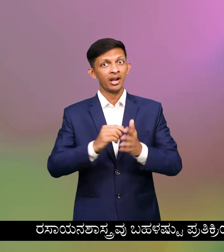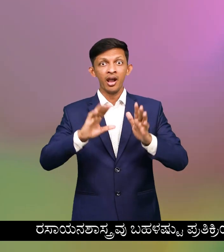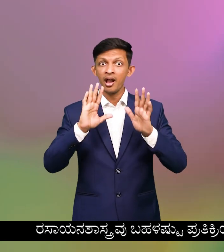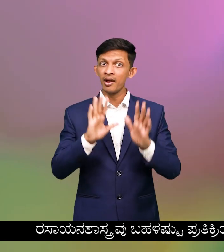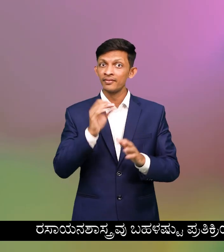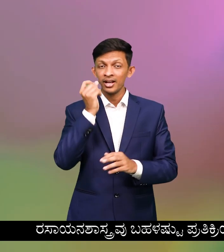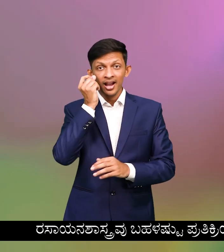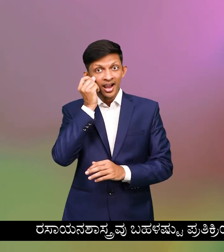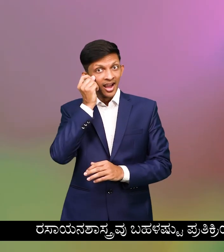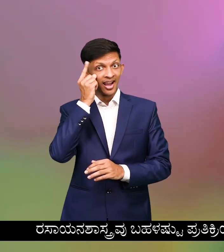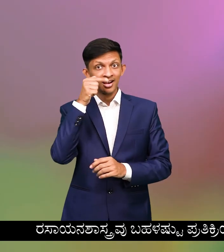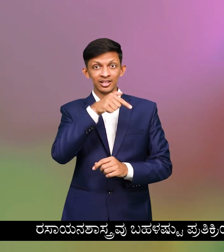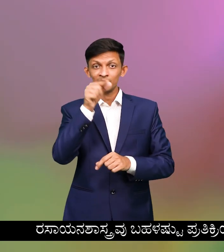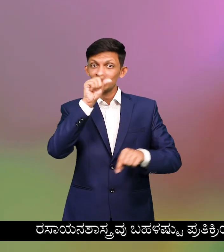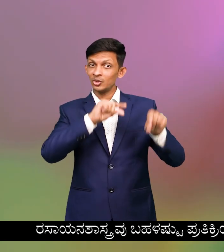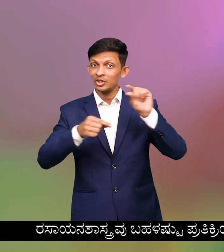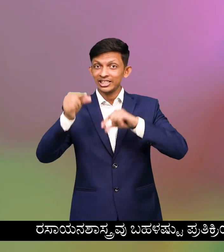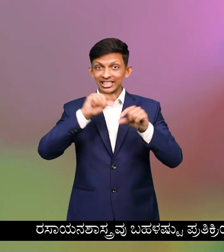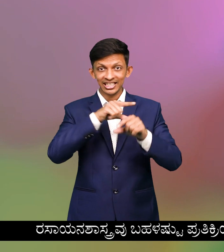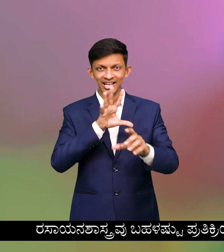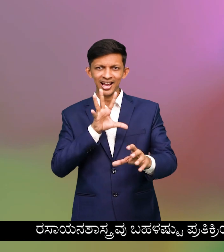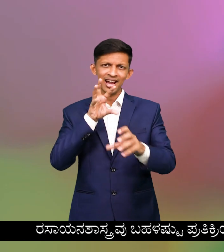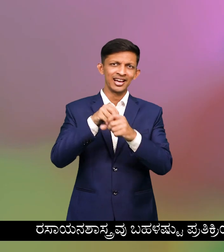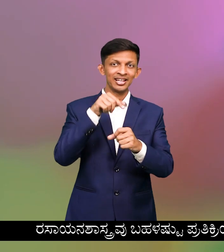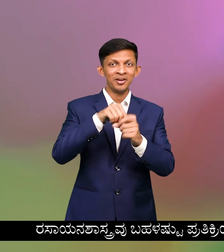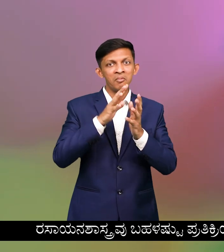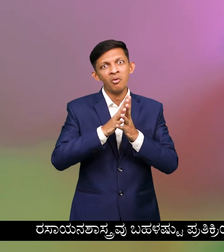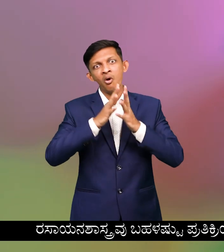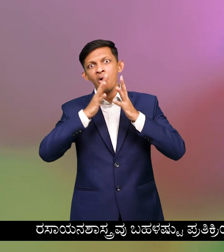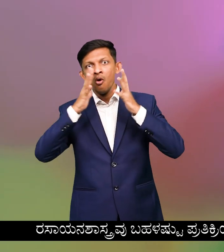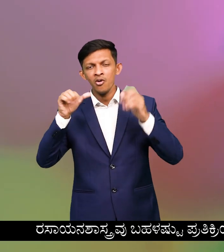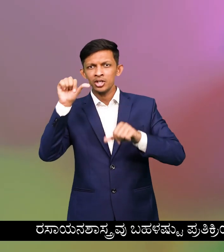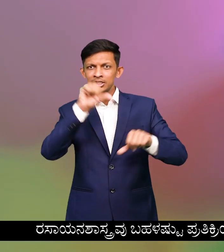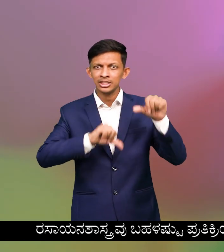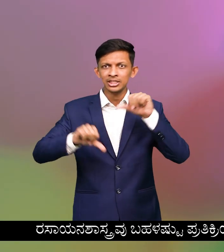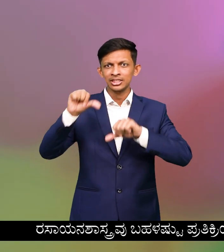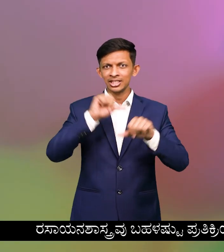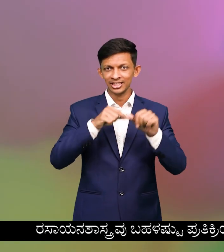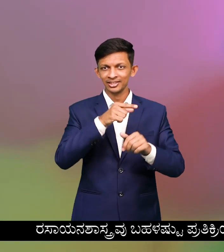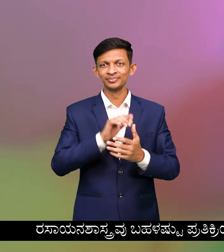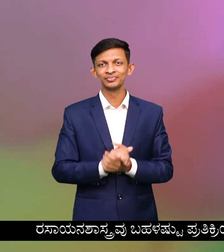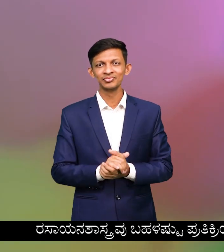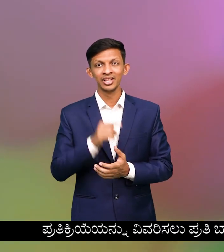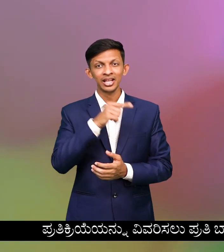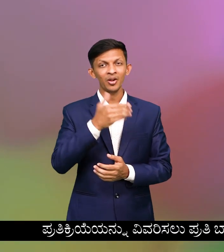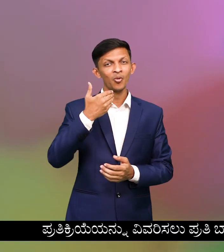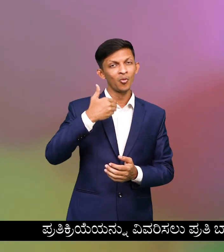ರಾಸಾಯನಶಾಸ್ತ್ರವು ಬಹಳಷ್ಟು ಪ್ರತಿಕ್ರಿಯೆಗಳನ್ನು ಒಳಗೊಂಡಿರುತ್ತದೆ ಎಂಬುದನ್ನು ನೀವು ಅರಿತುಕೊಂಡಿರಬೇಕು.